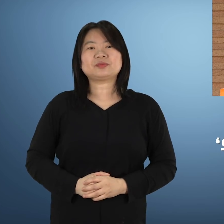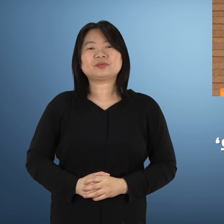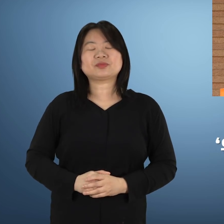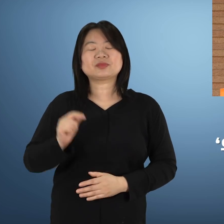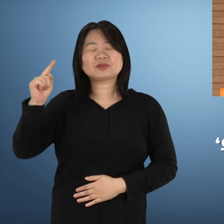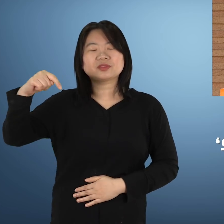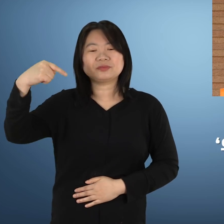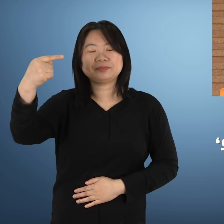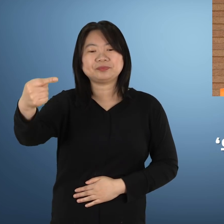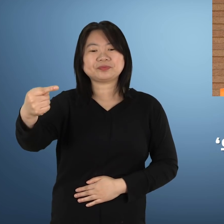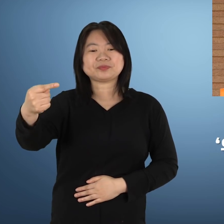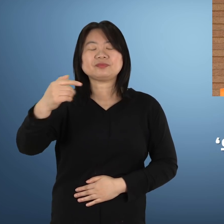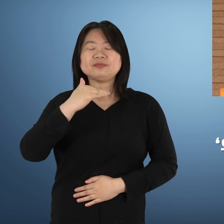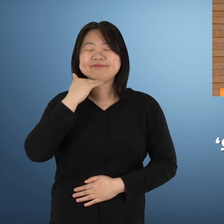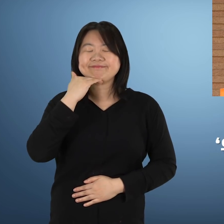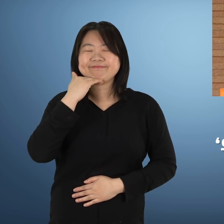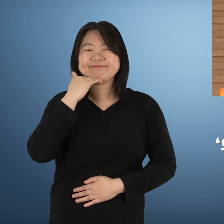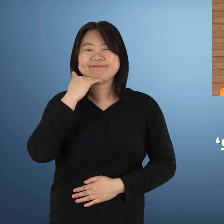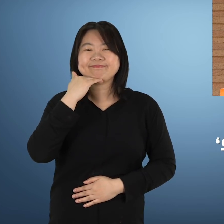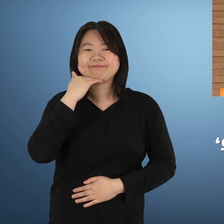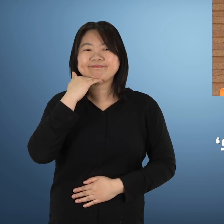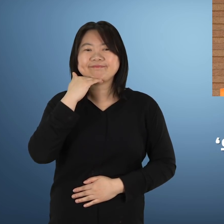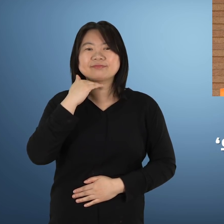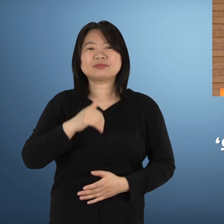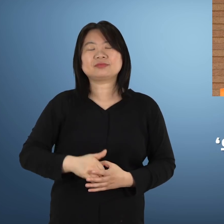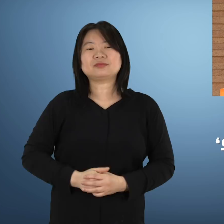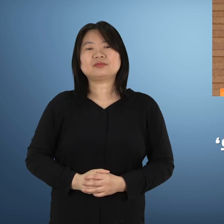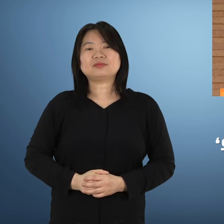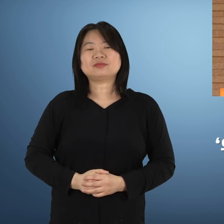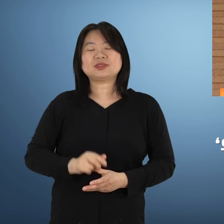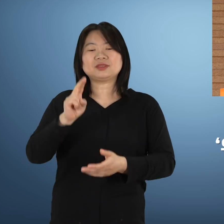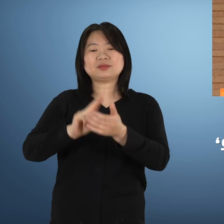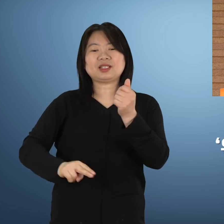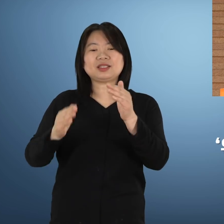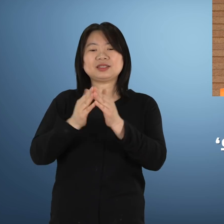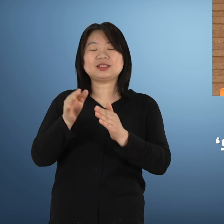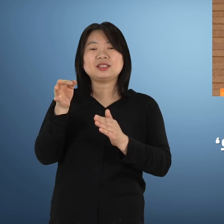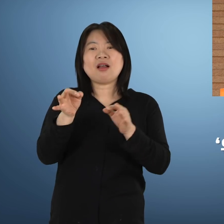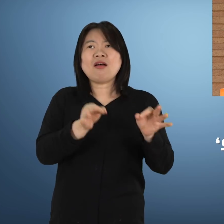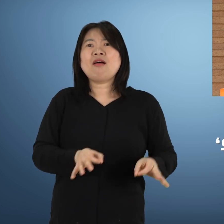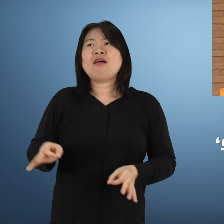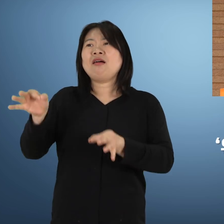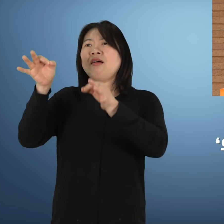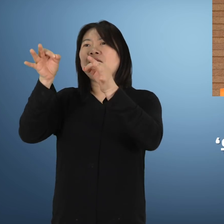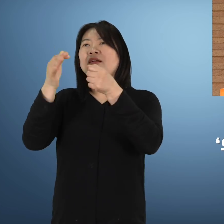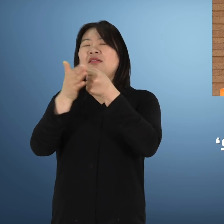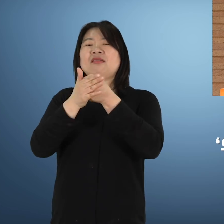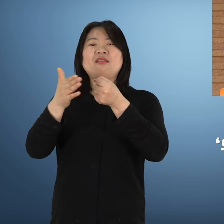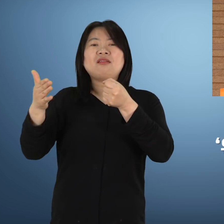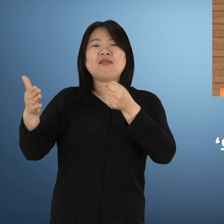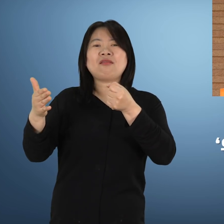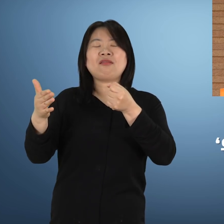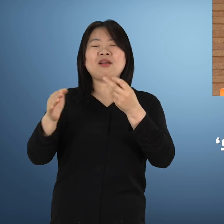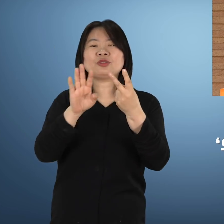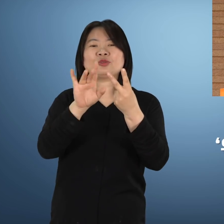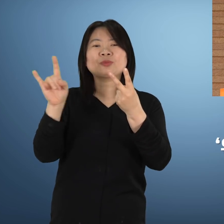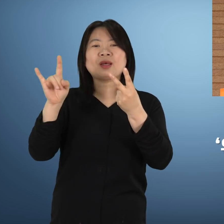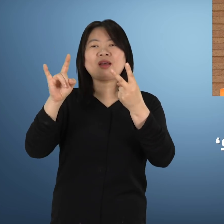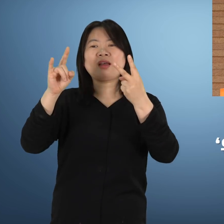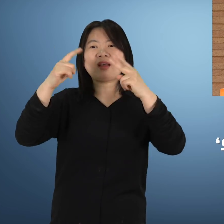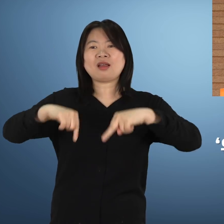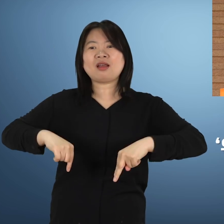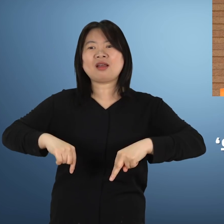그 다음에 얼마 있다가 그 판 집값이 폭등을 해가지고 뭐 2배가